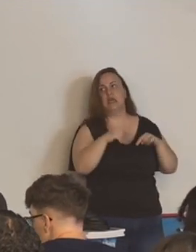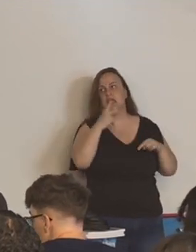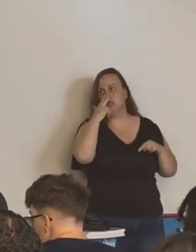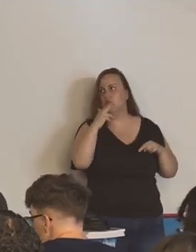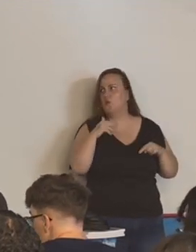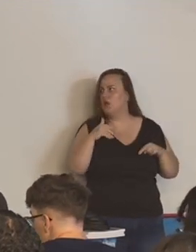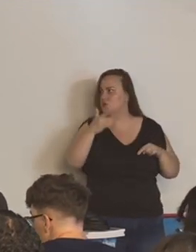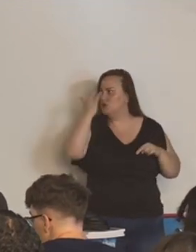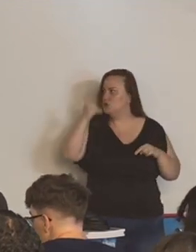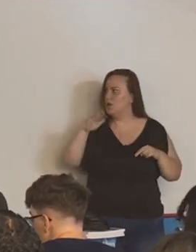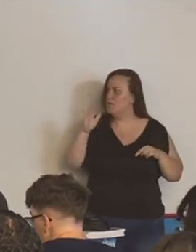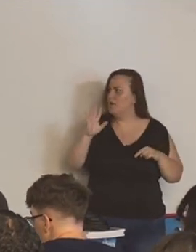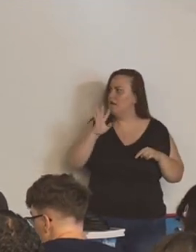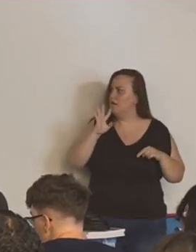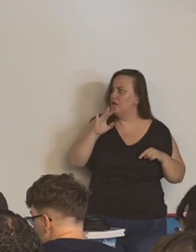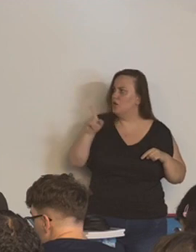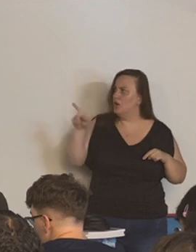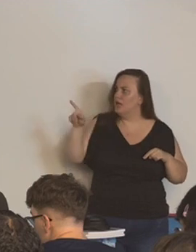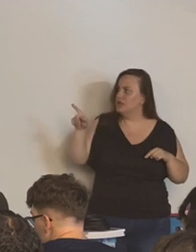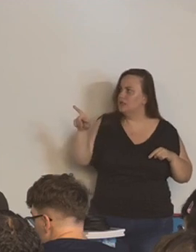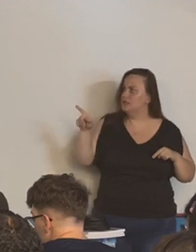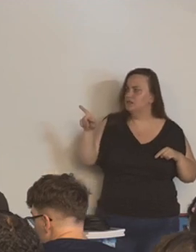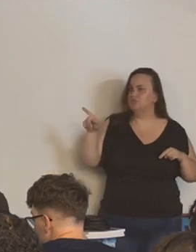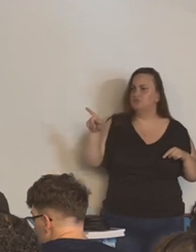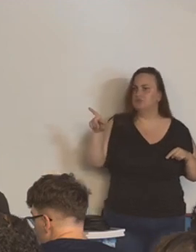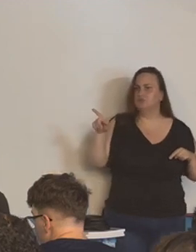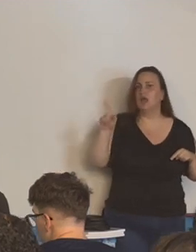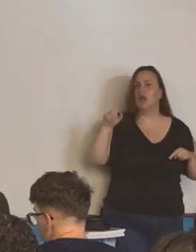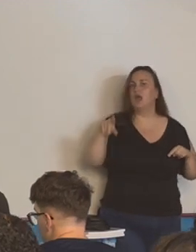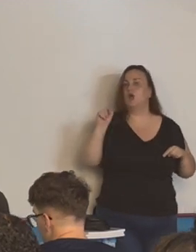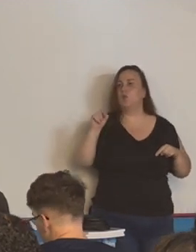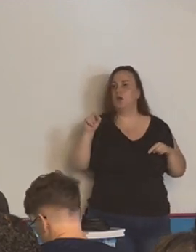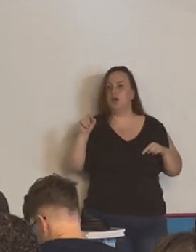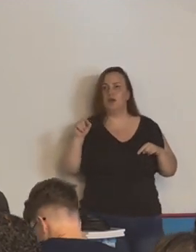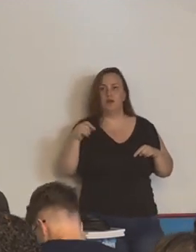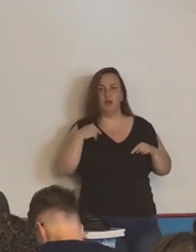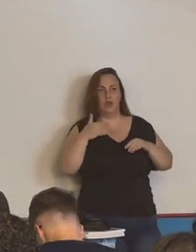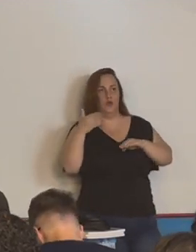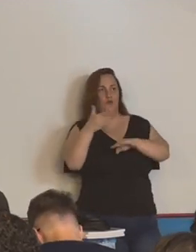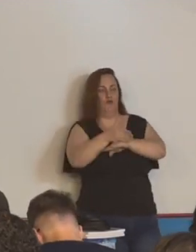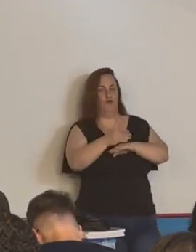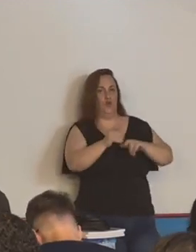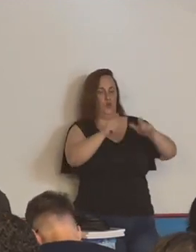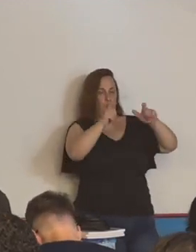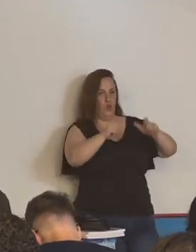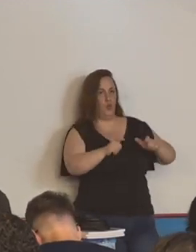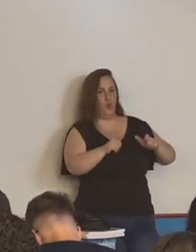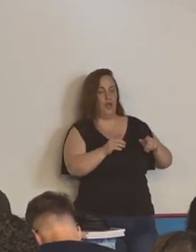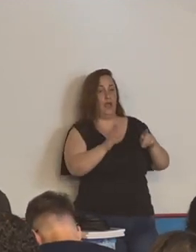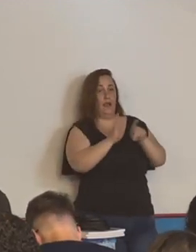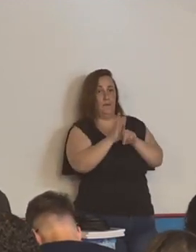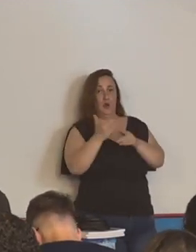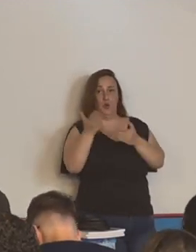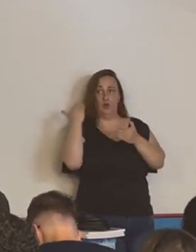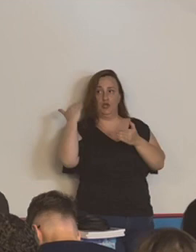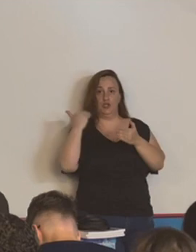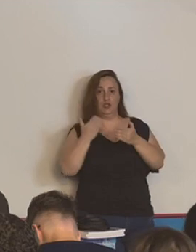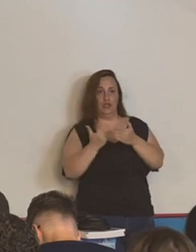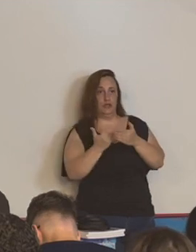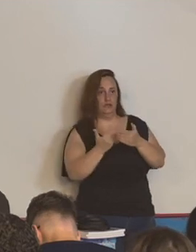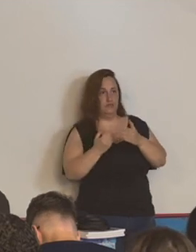mais conhecidas, que eu pego um espaço colonial e crio